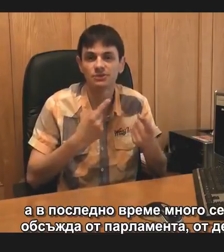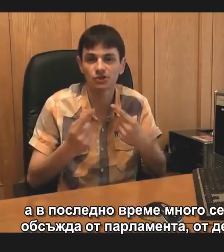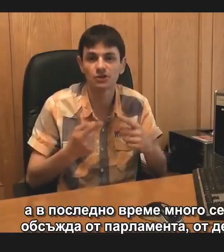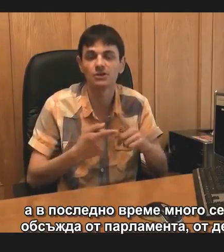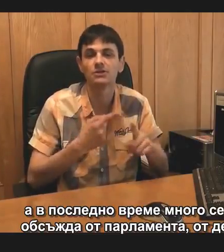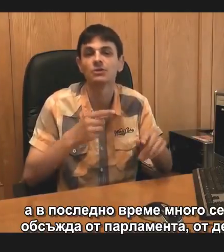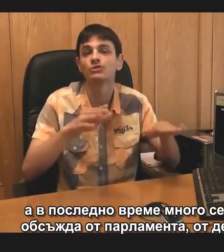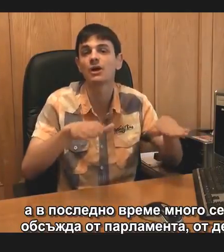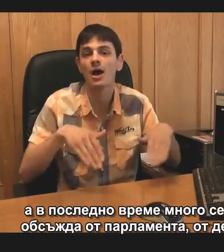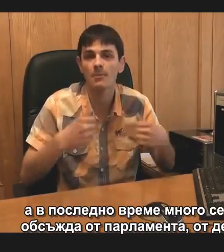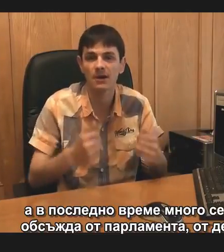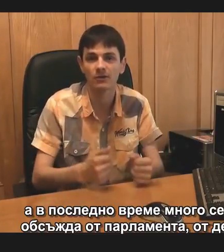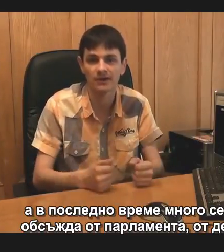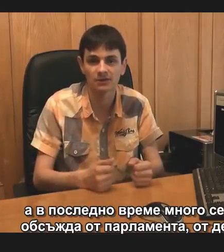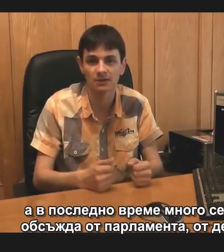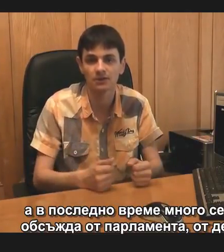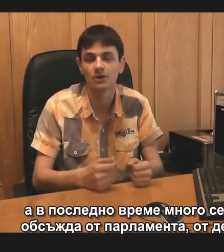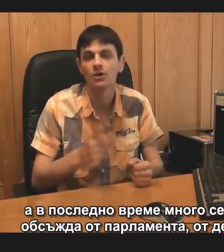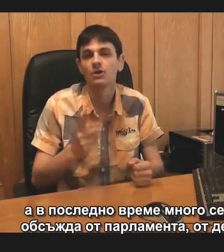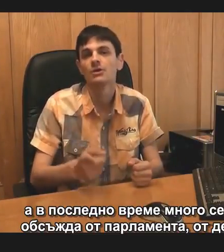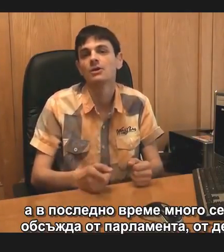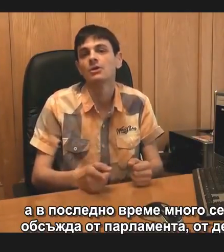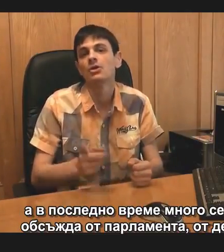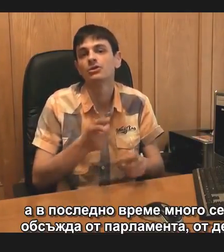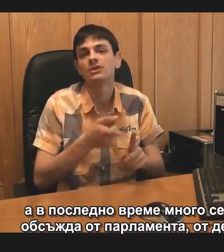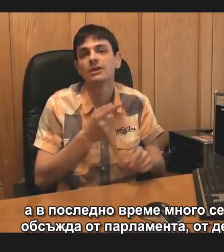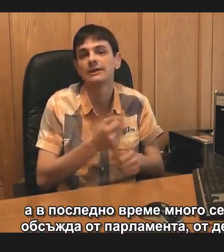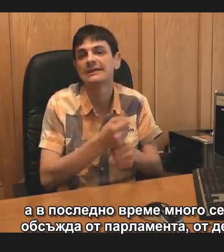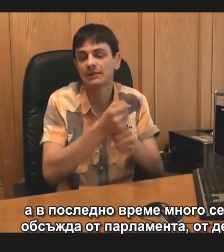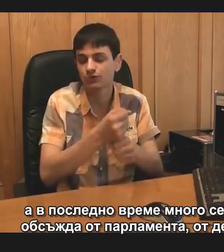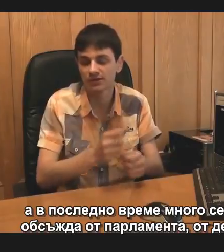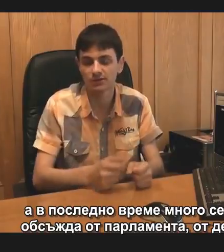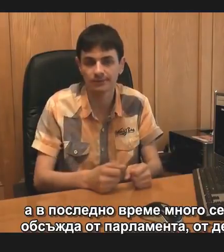обсъжда и от парламента, от депутатите.